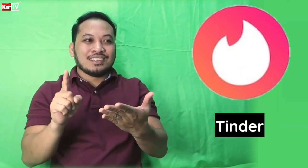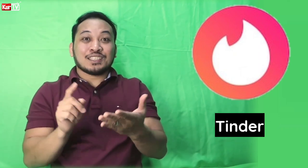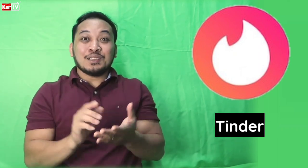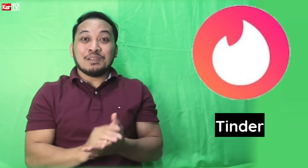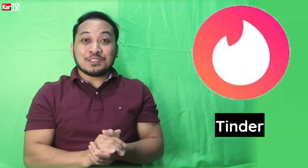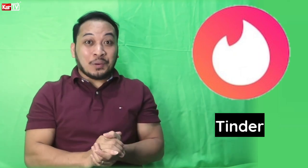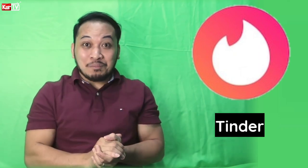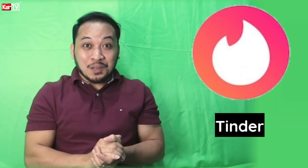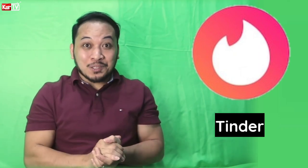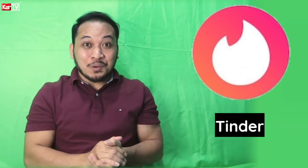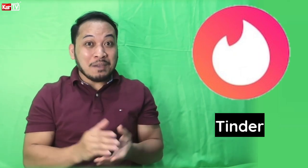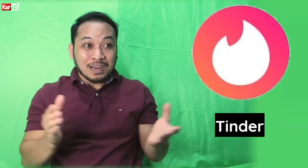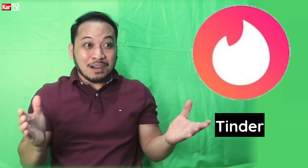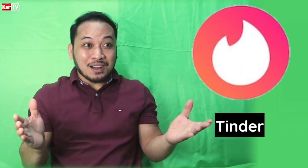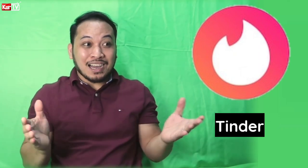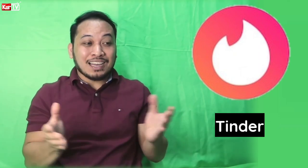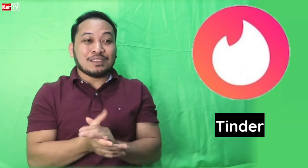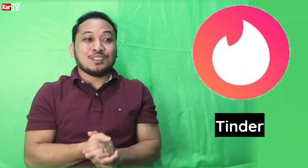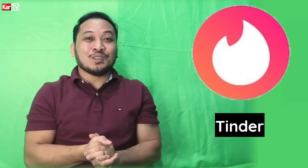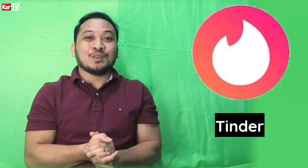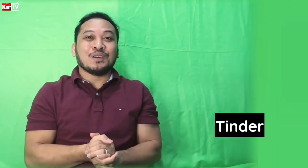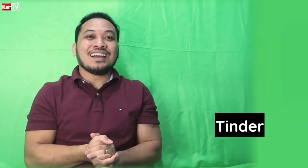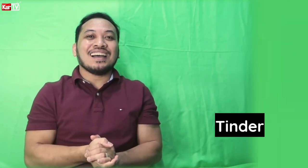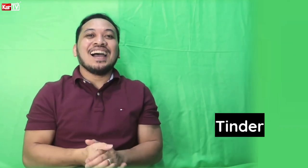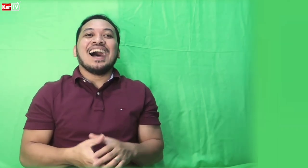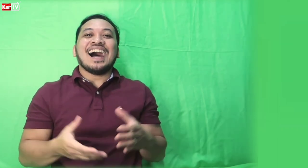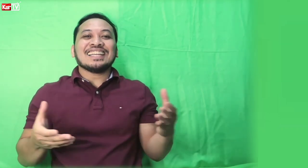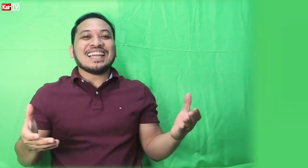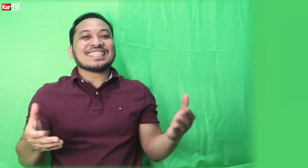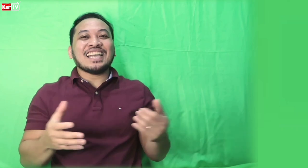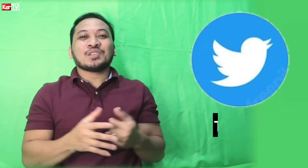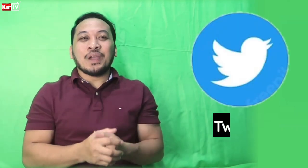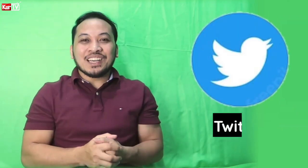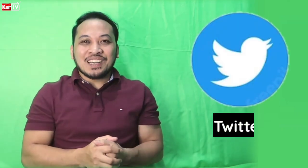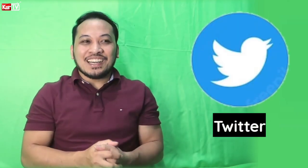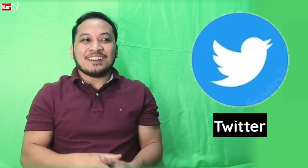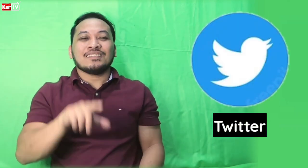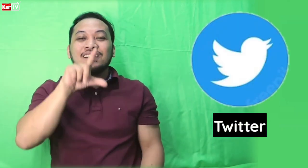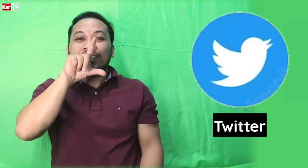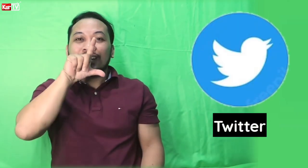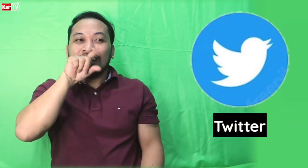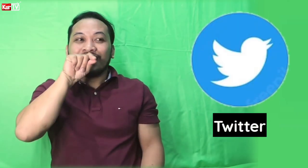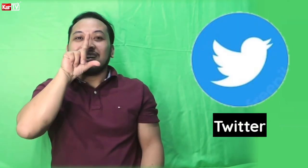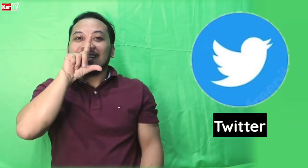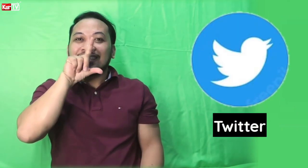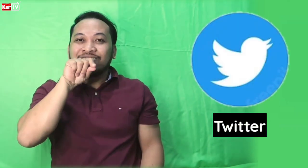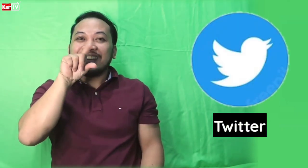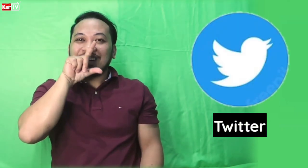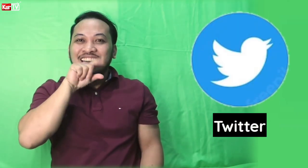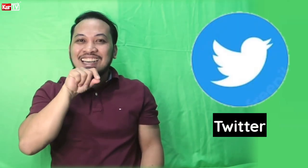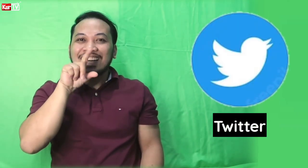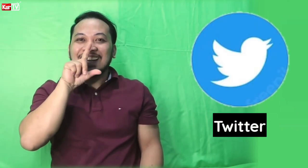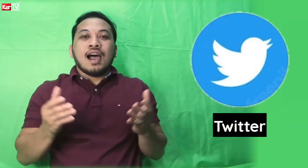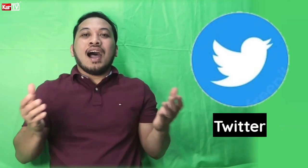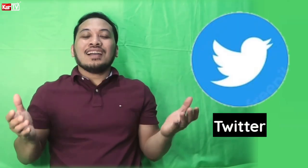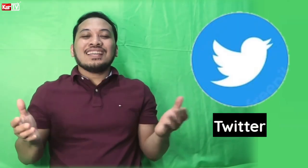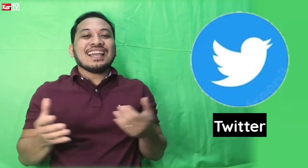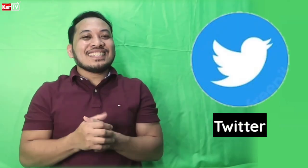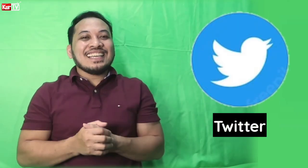Kasi swipe ng swipe para makakahanap ng jowa. Ang next ay Twitter. Twitter. Ang next